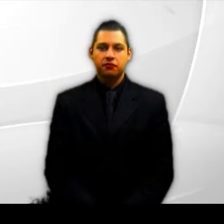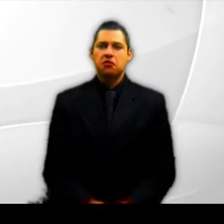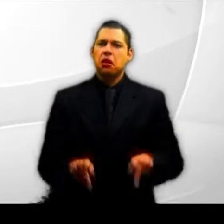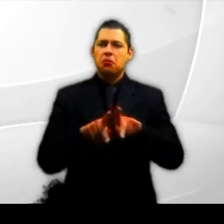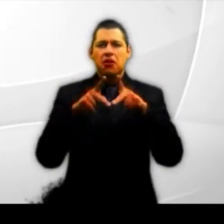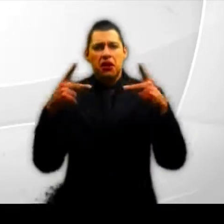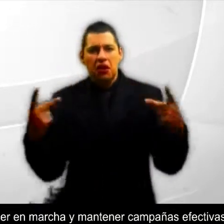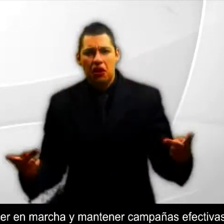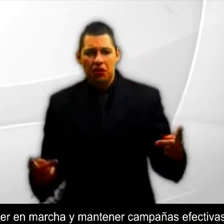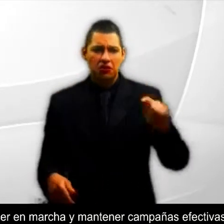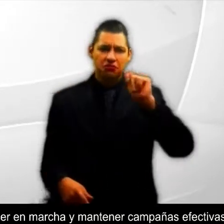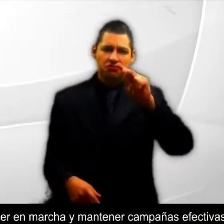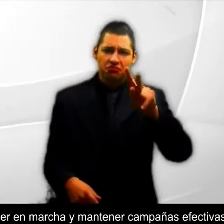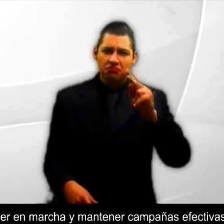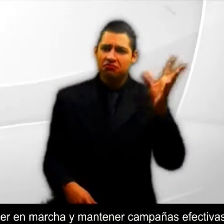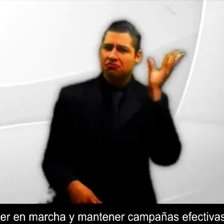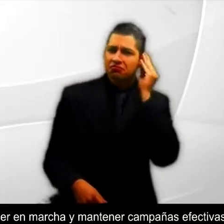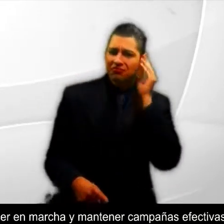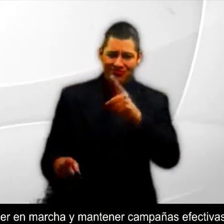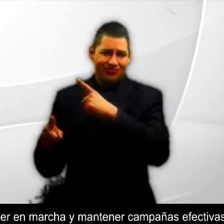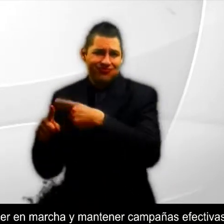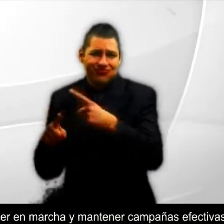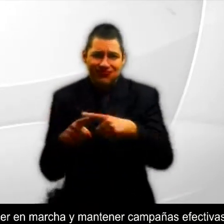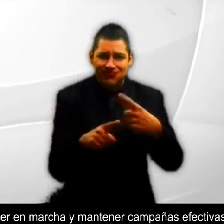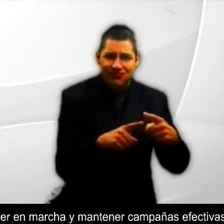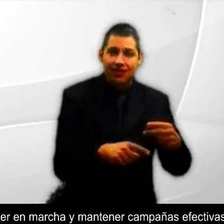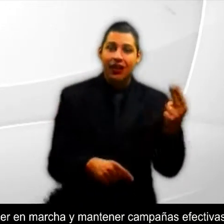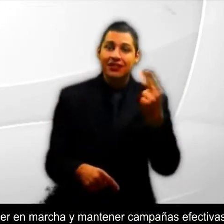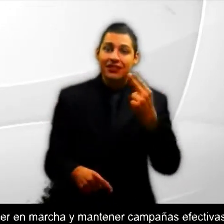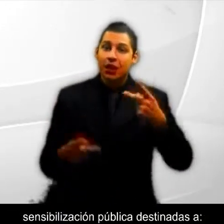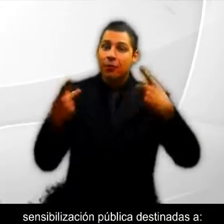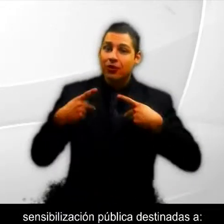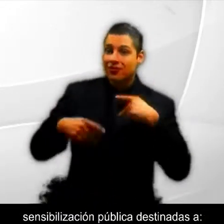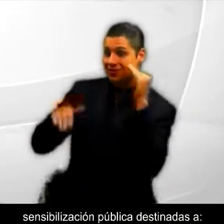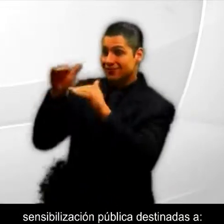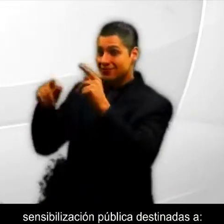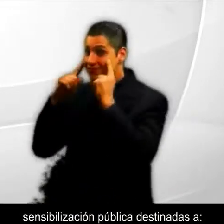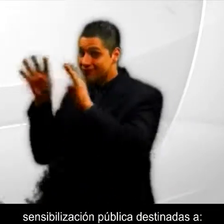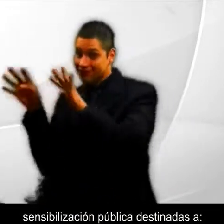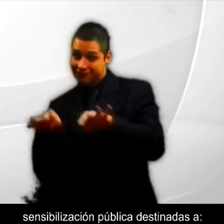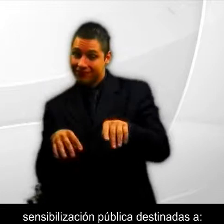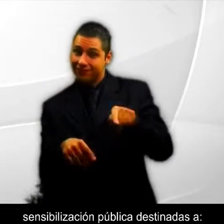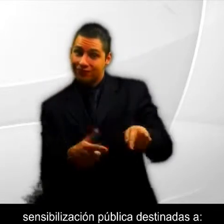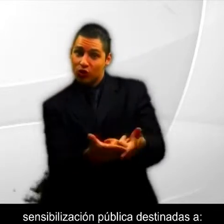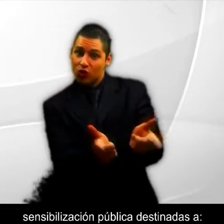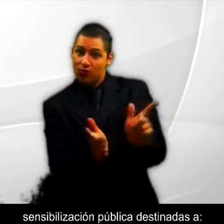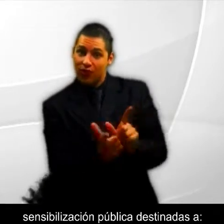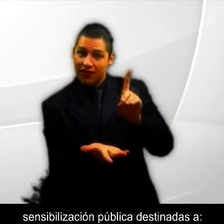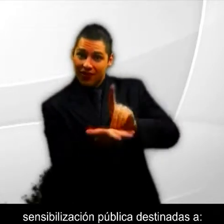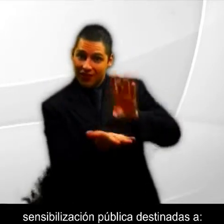a. Poner en marcha y mantener campañas efectivas de sensibilización pública destinadas a